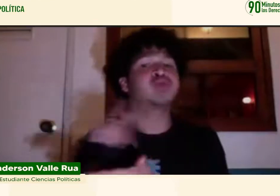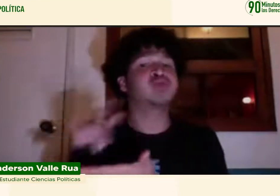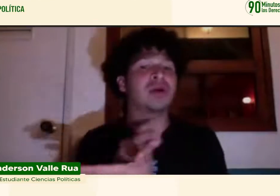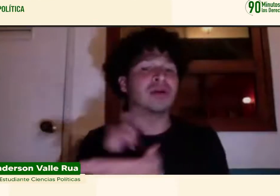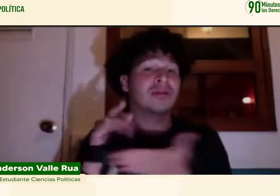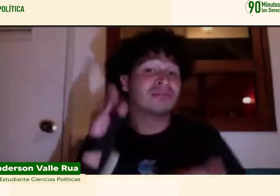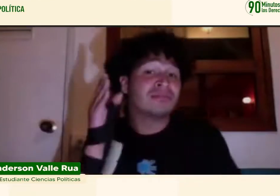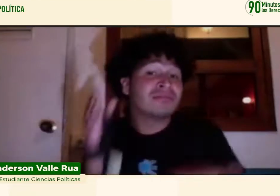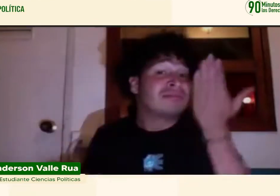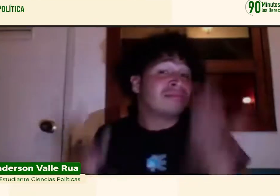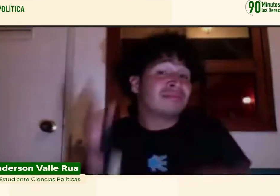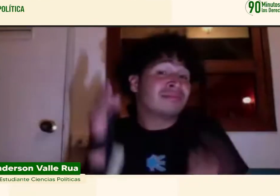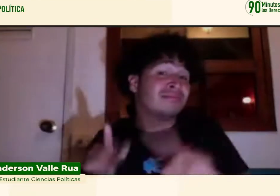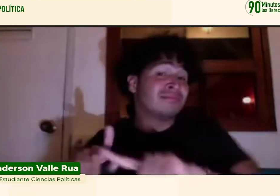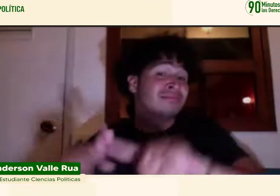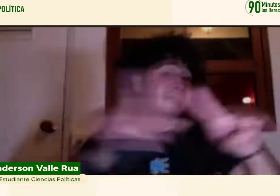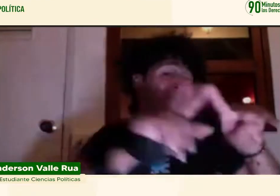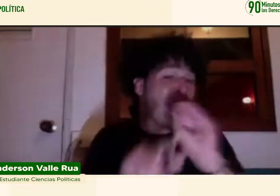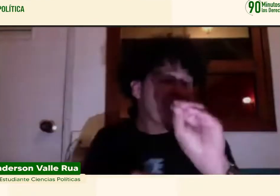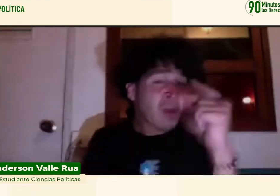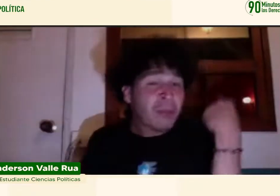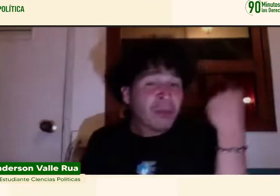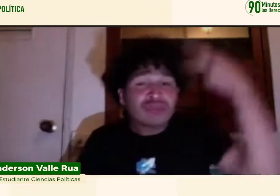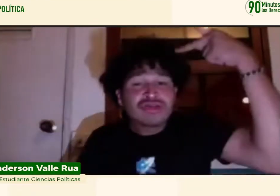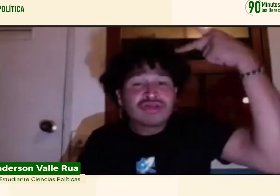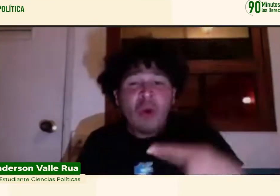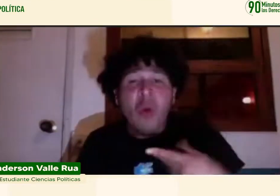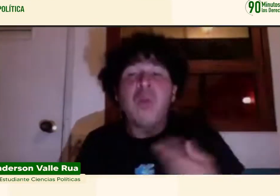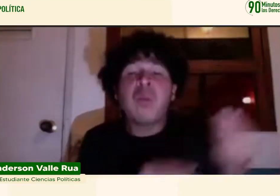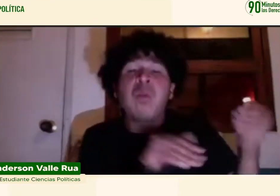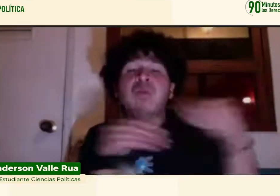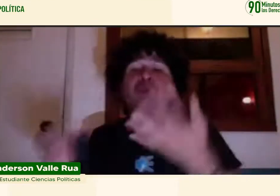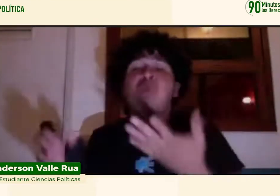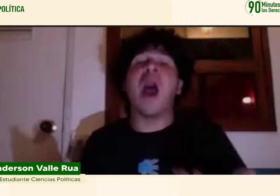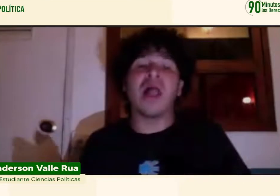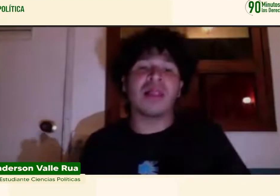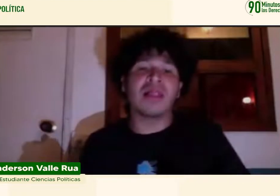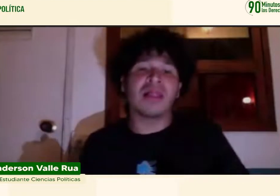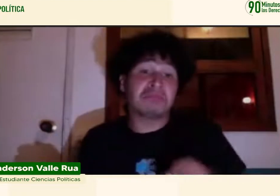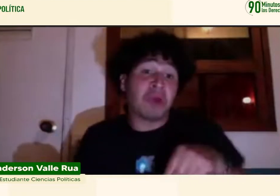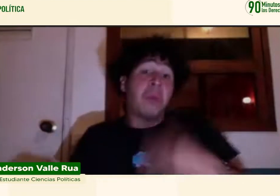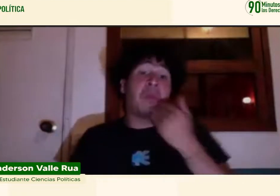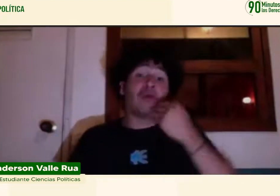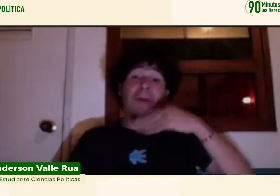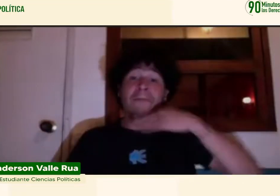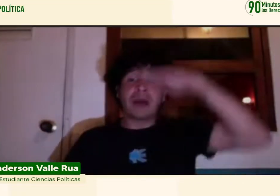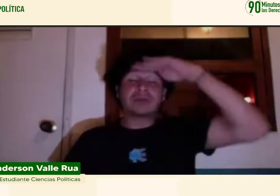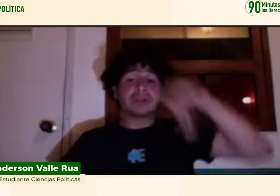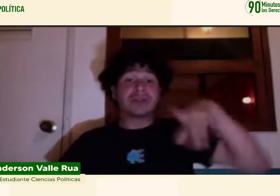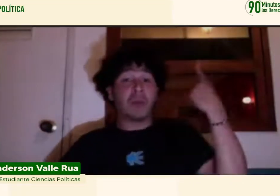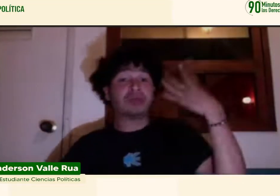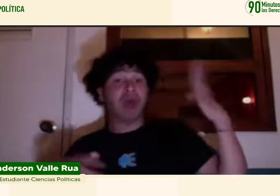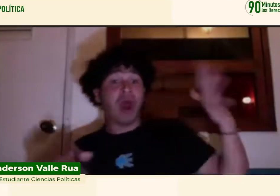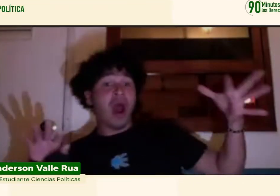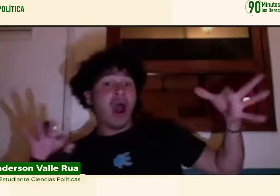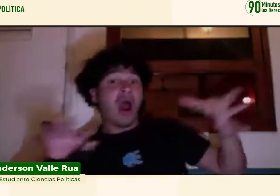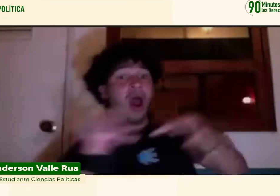conversaciones unas alianzas unos favoritismos que hay dentro de la política acerca de determinadas políticas y organizaciones